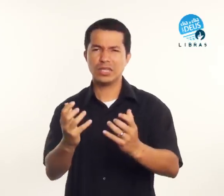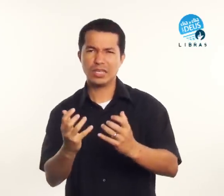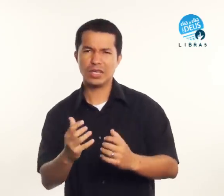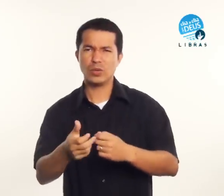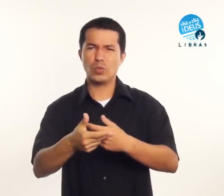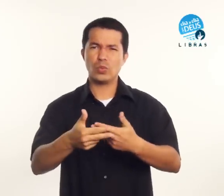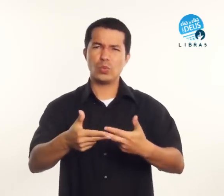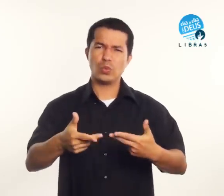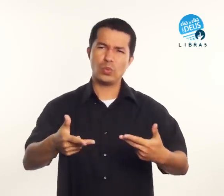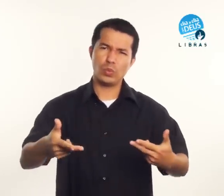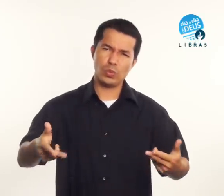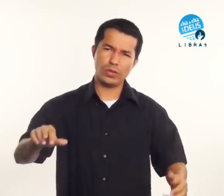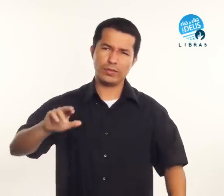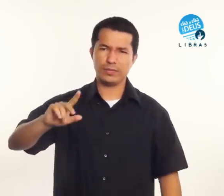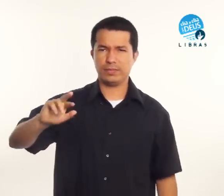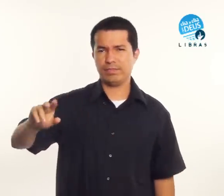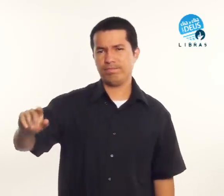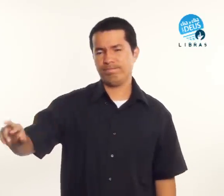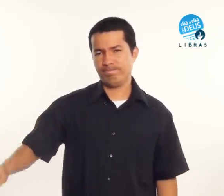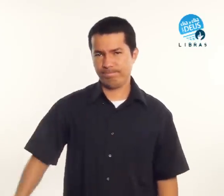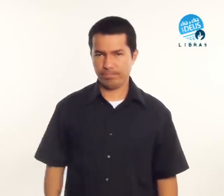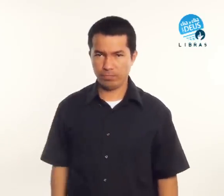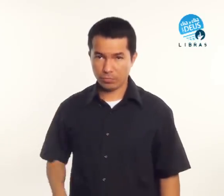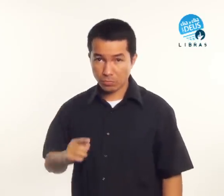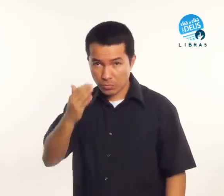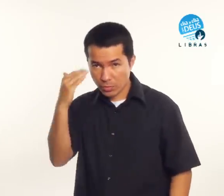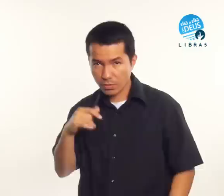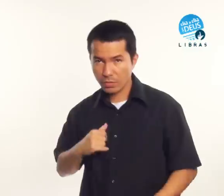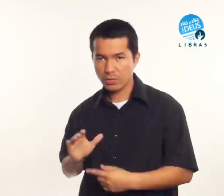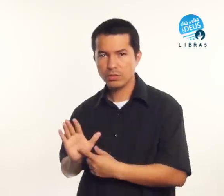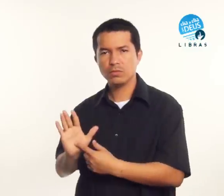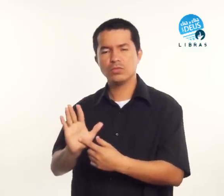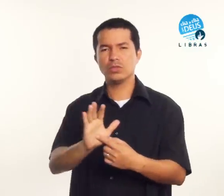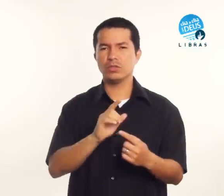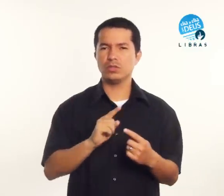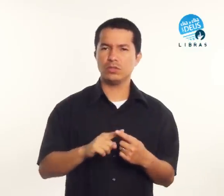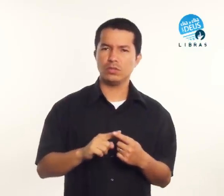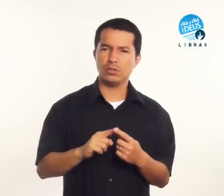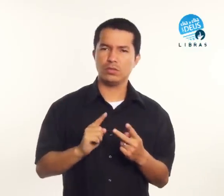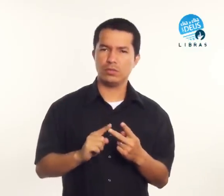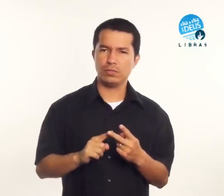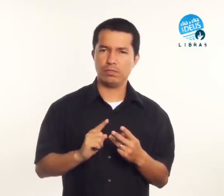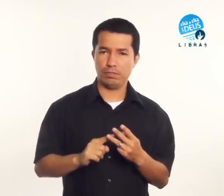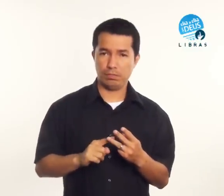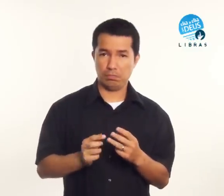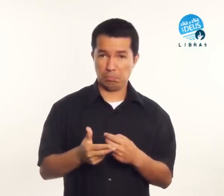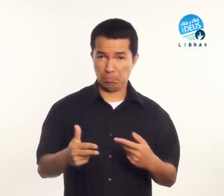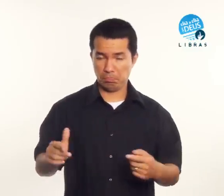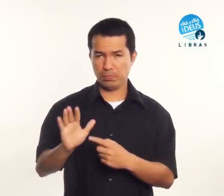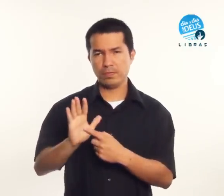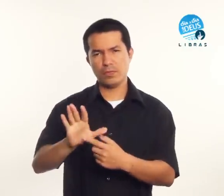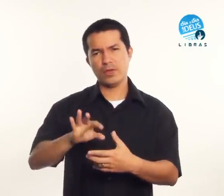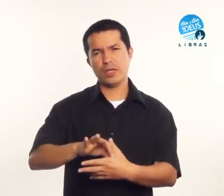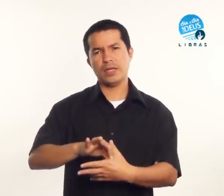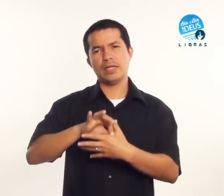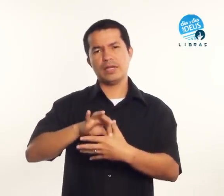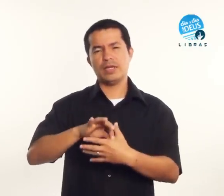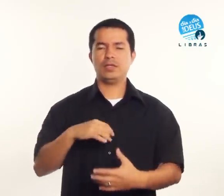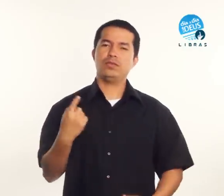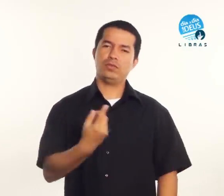realizar coisas. Existem 3 manifestações do desejo da carne que se envolvem na nossa vida: